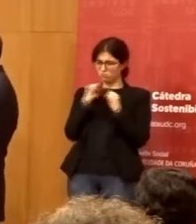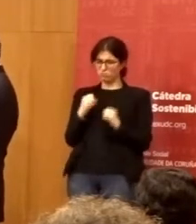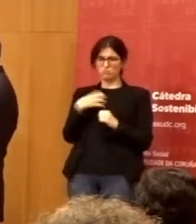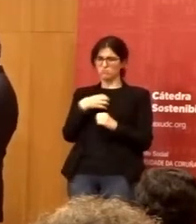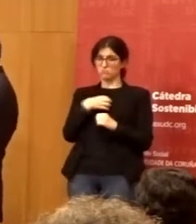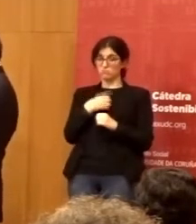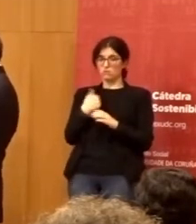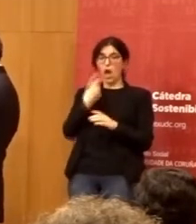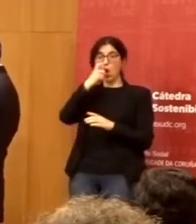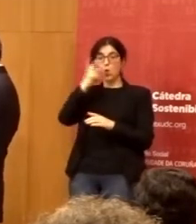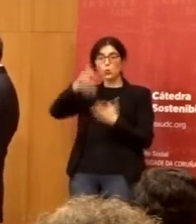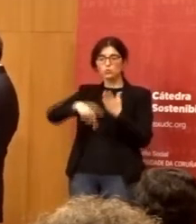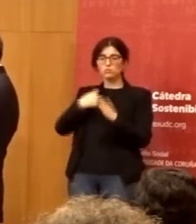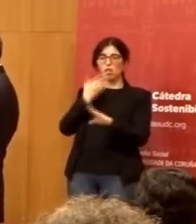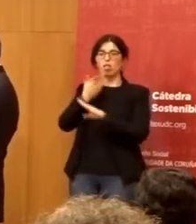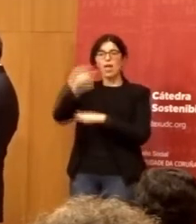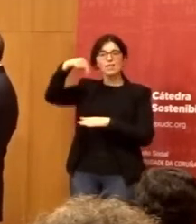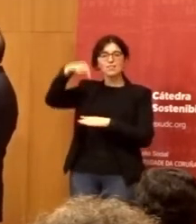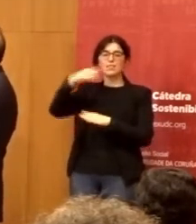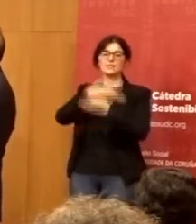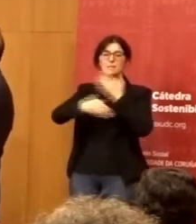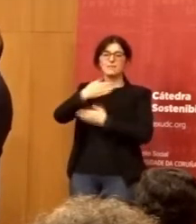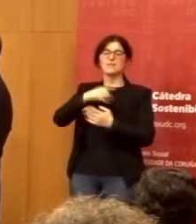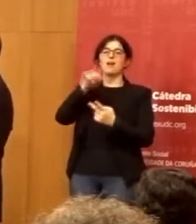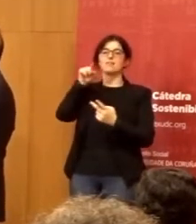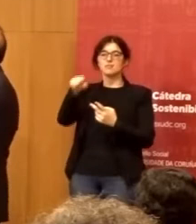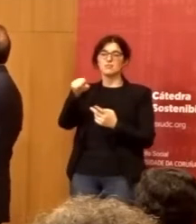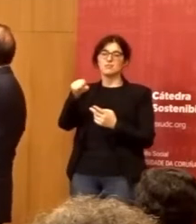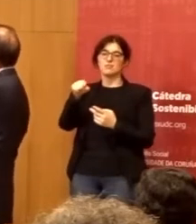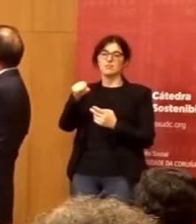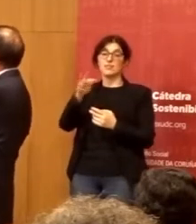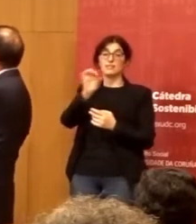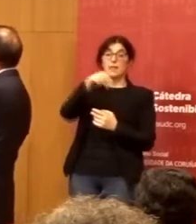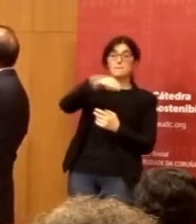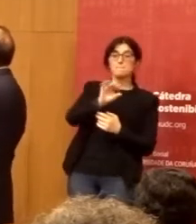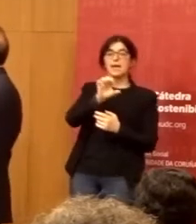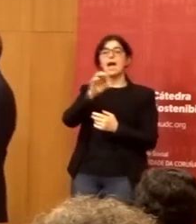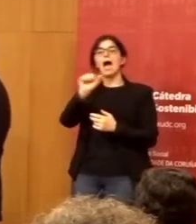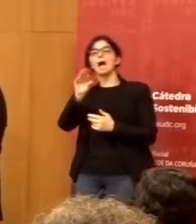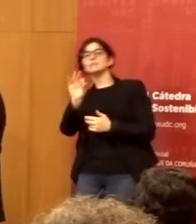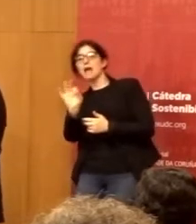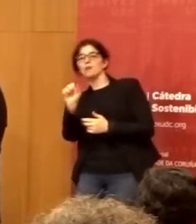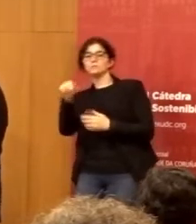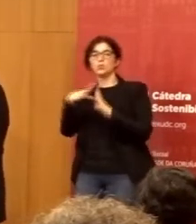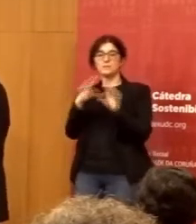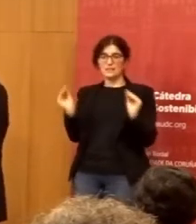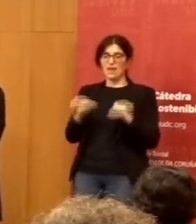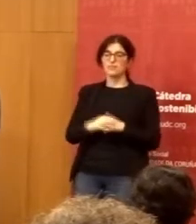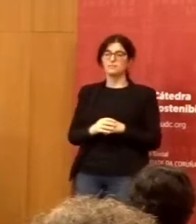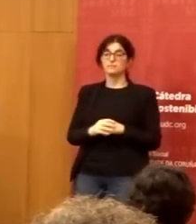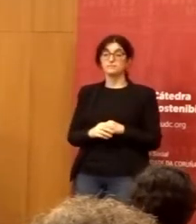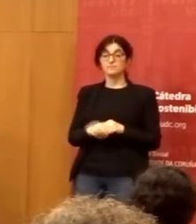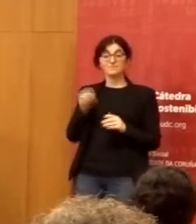a las prácticas de acceso a la Cátedra de Discapacidad y Empleabilidad Tempe APSA de la Universidad Miguel Hernández. A finales de este